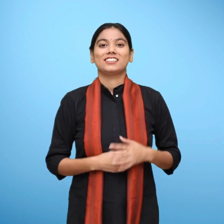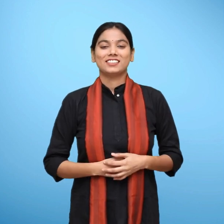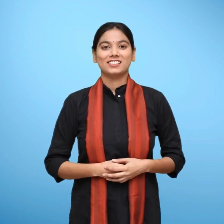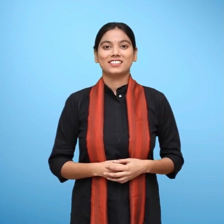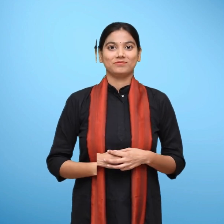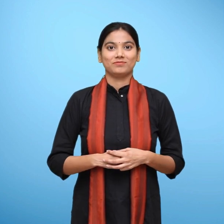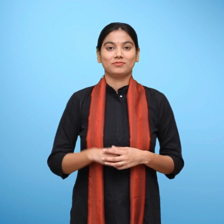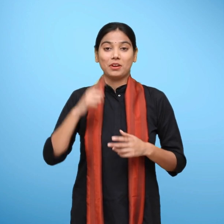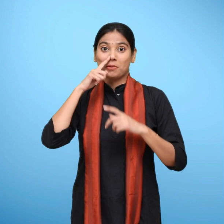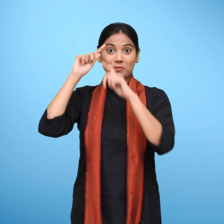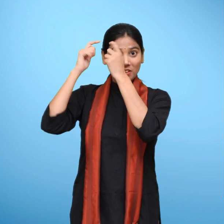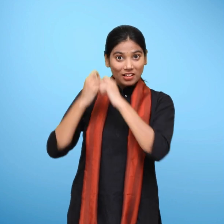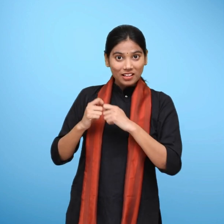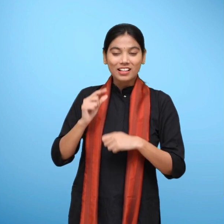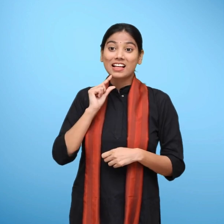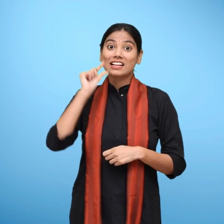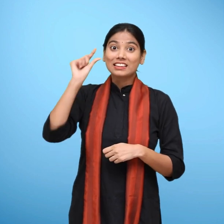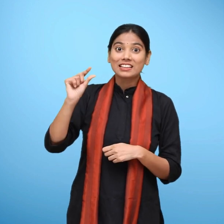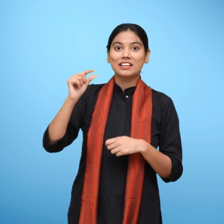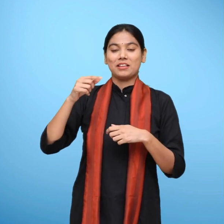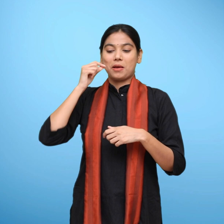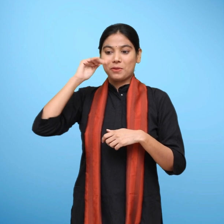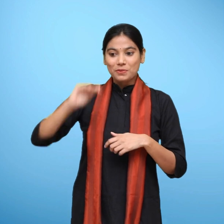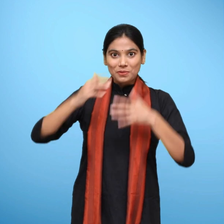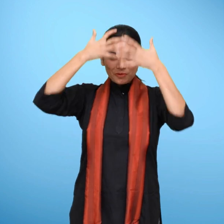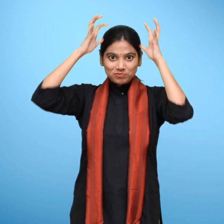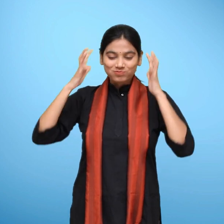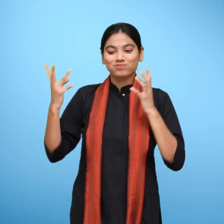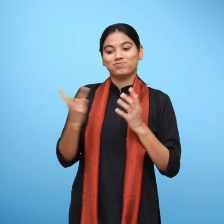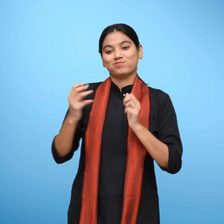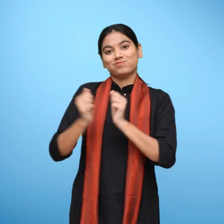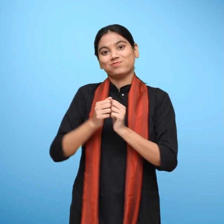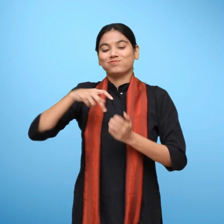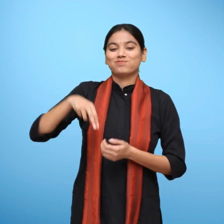हैं मीना चाचा जी और दिवाकर बरामदे में जाते